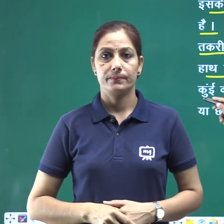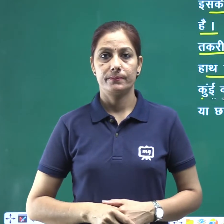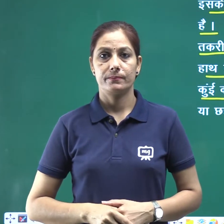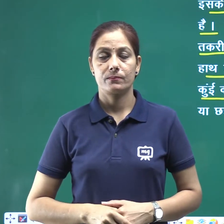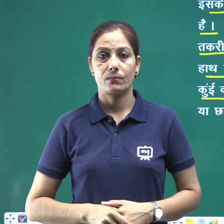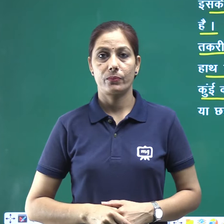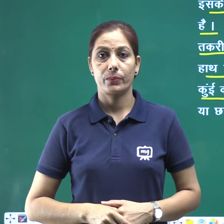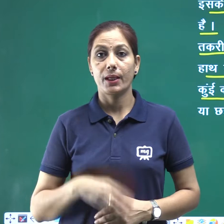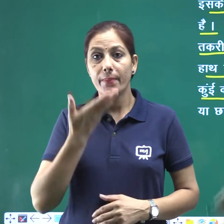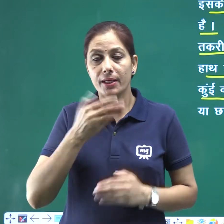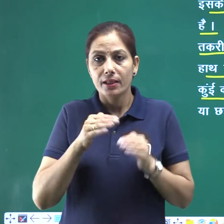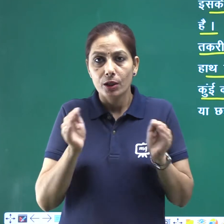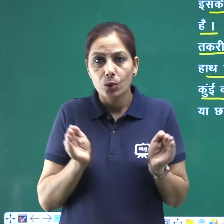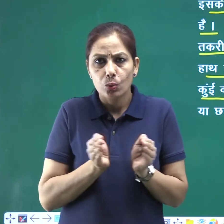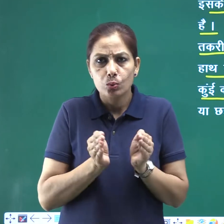कुएं का व्यास